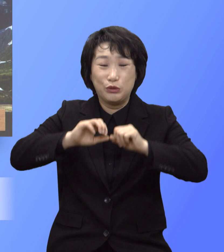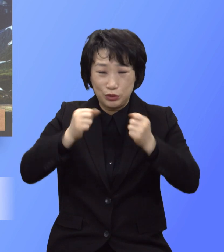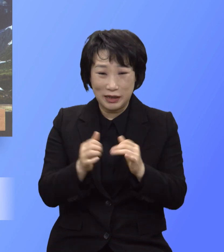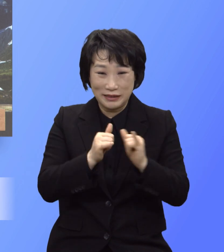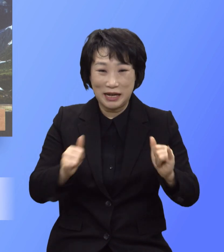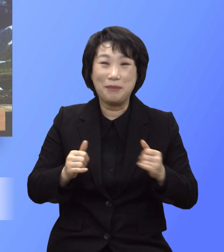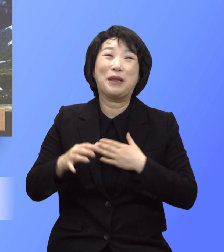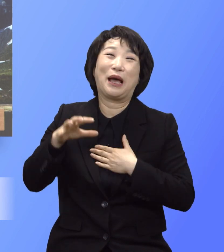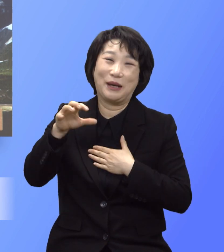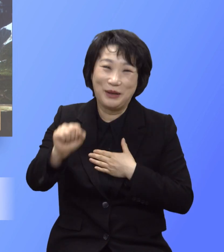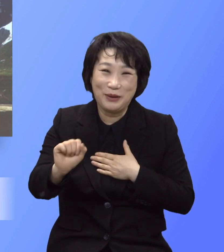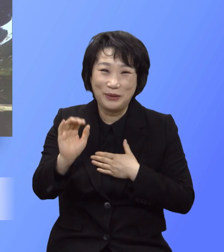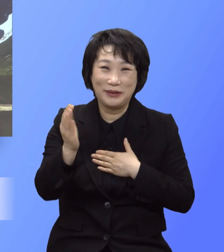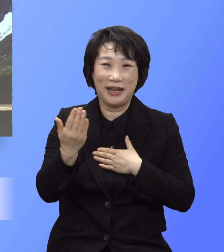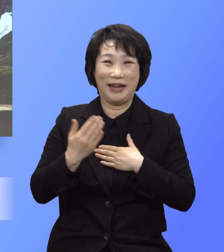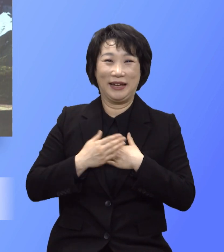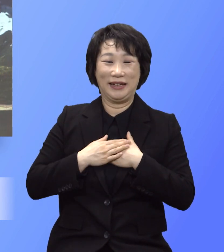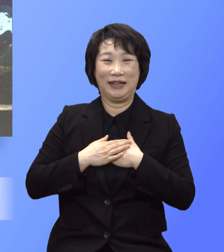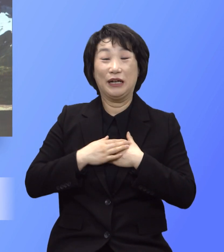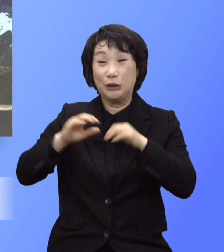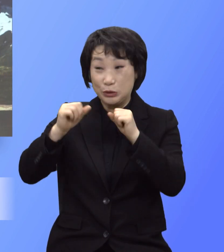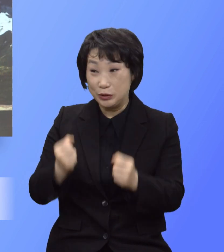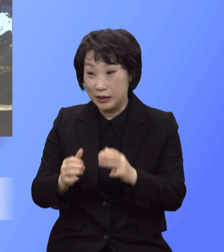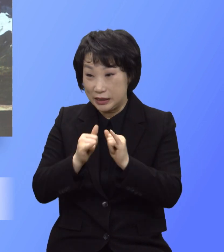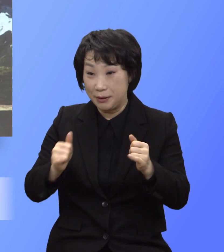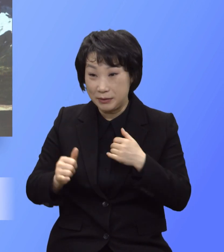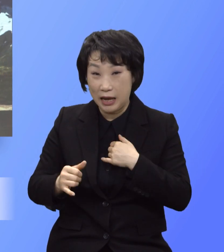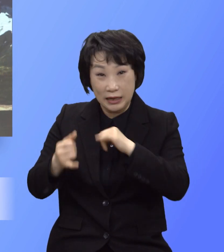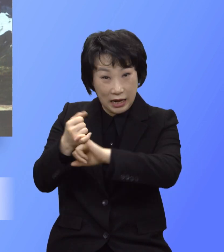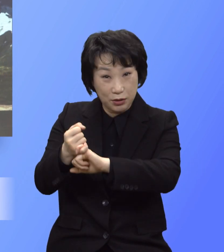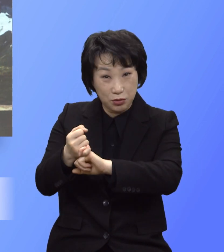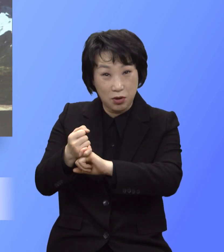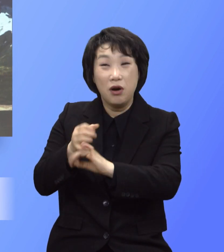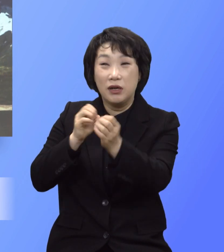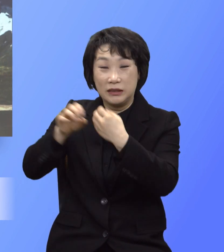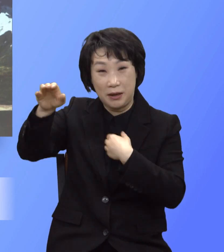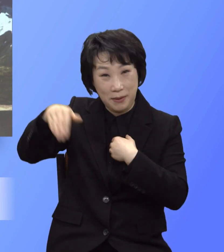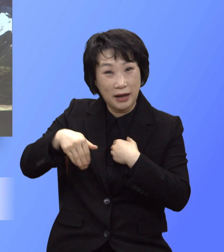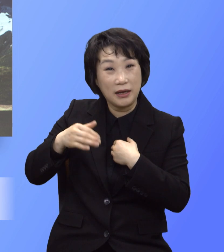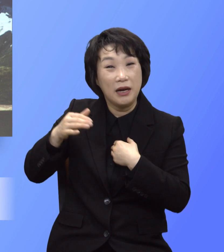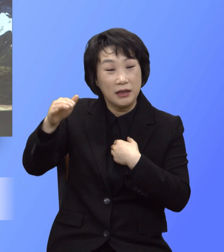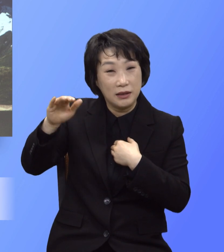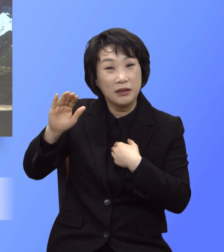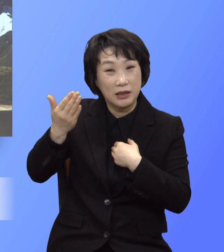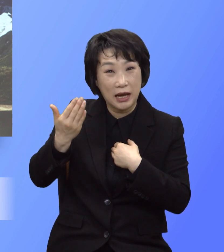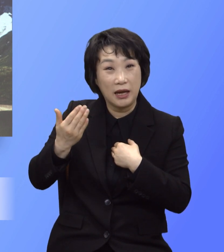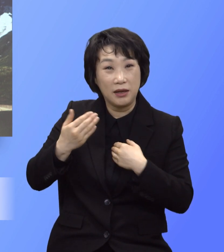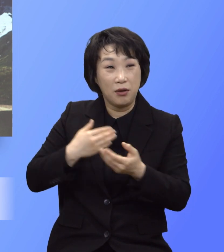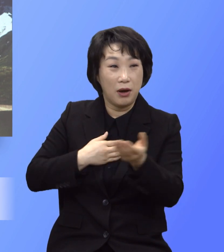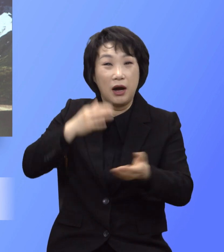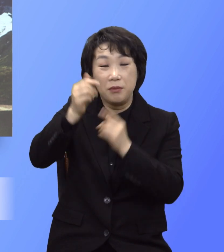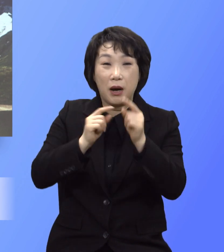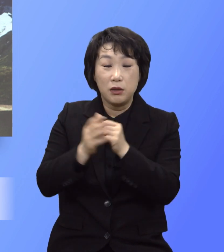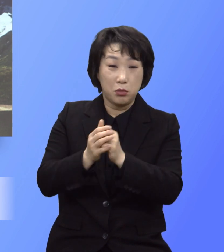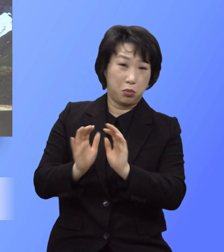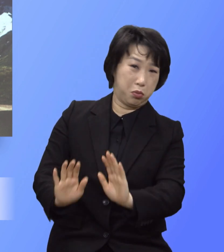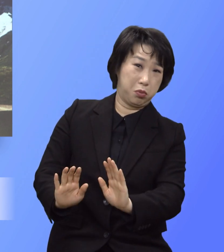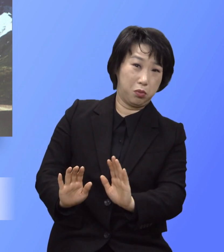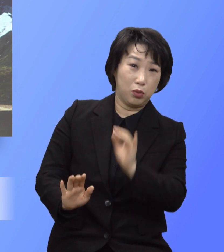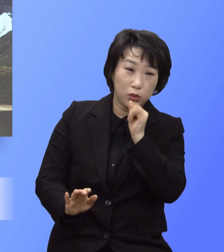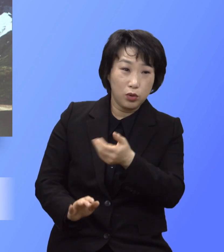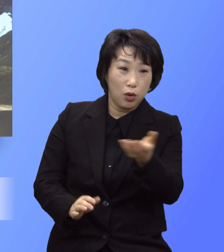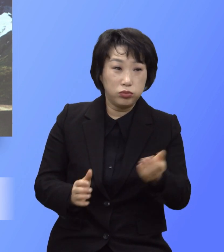사람의 기업이고 순종하는 사람이 약속을 이루는 것이지, 하나님 말씀을 부정하는